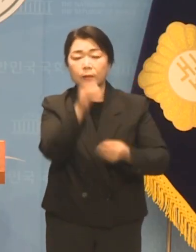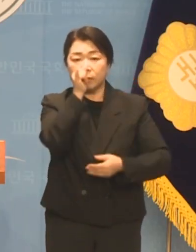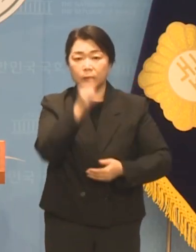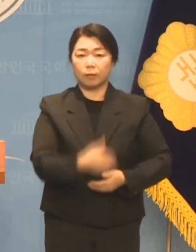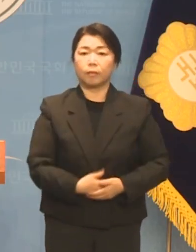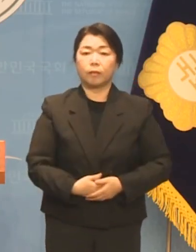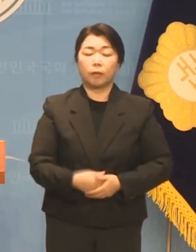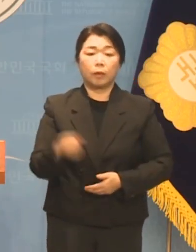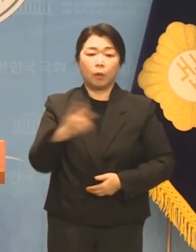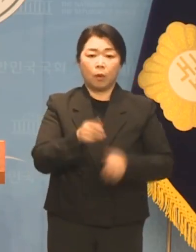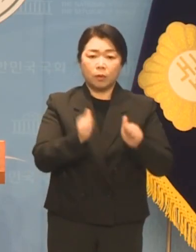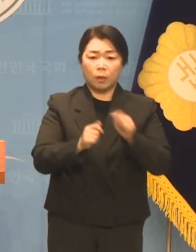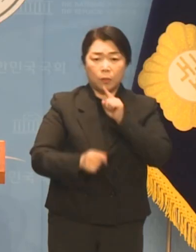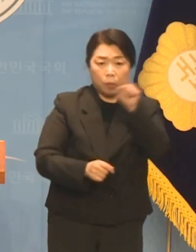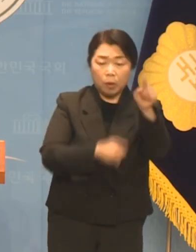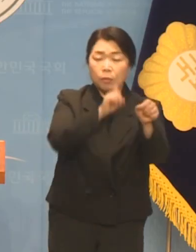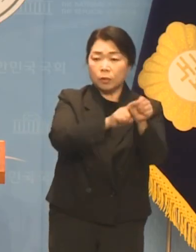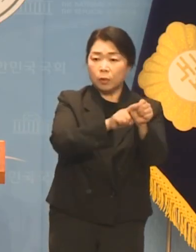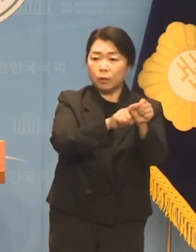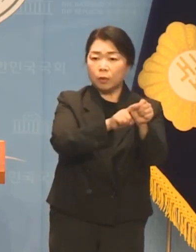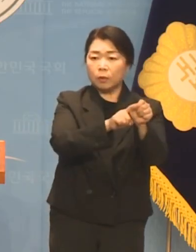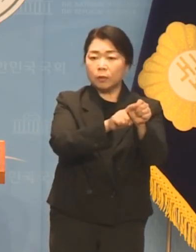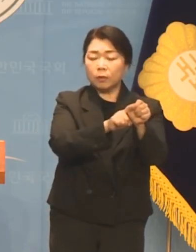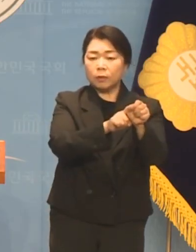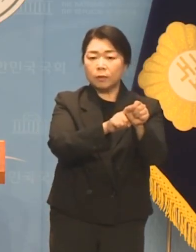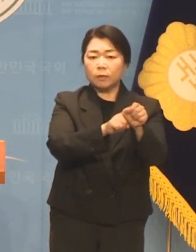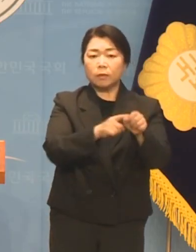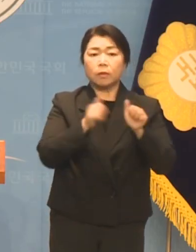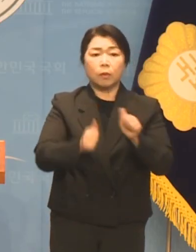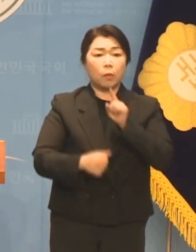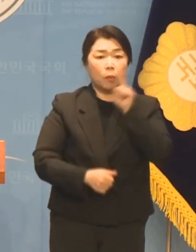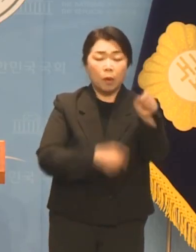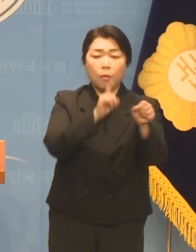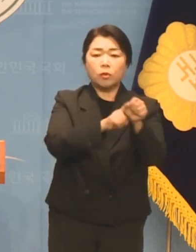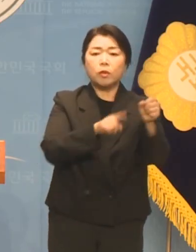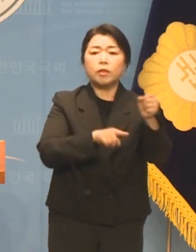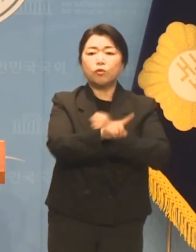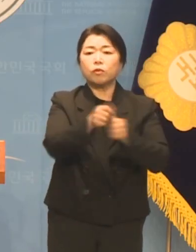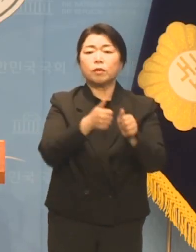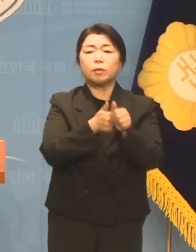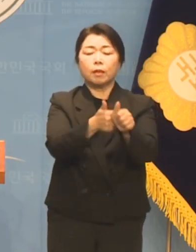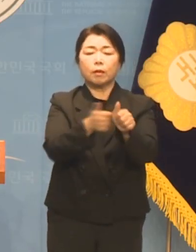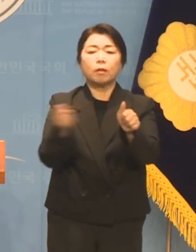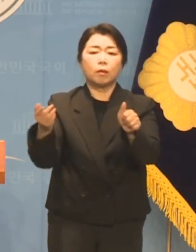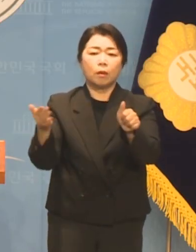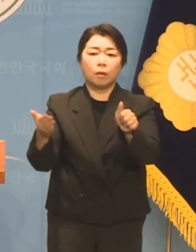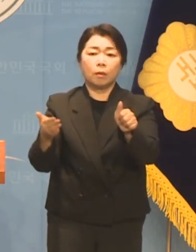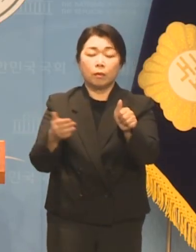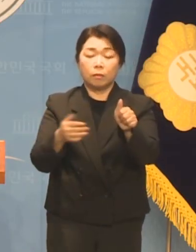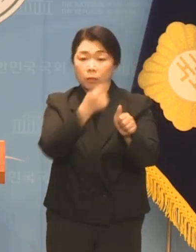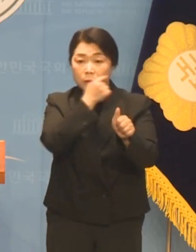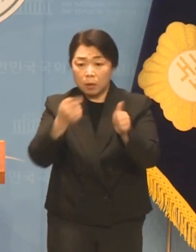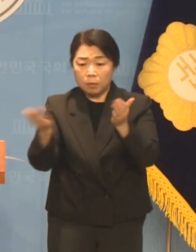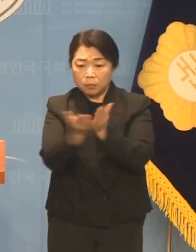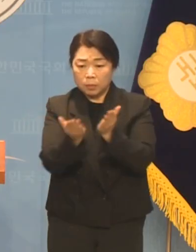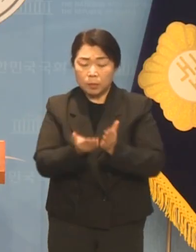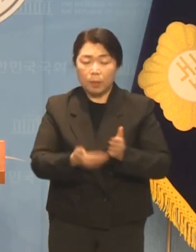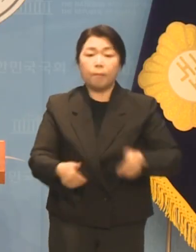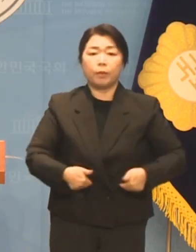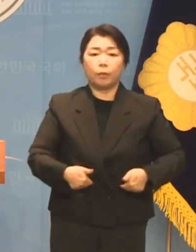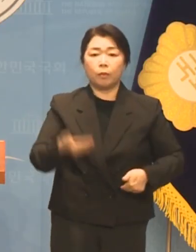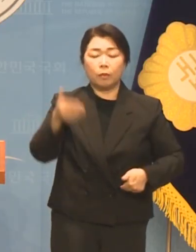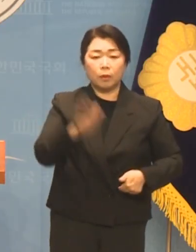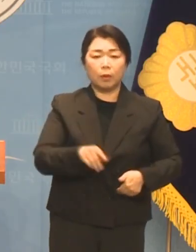공소사실에 부합하는 취지로만 좁게 해석하여 의심스러울 때는 피고인에게